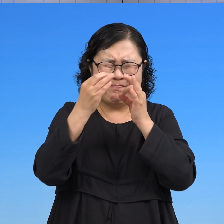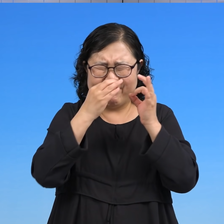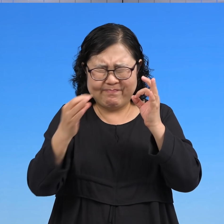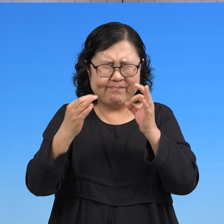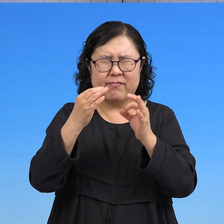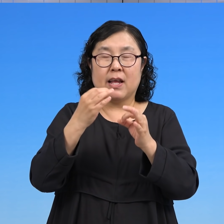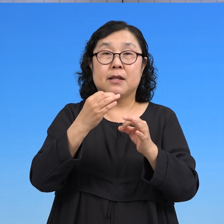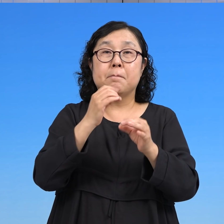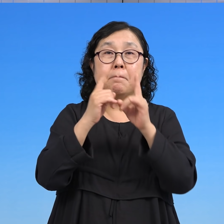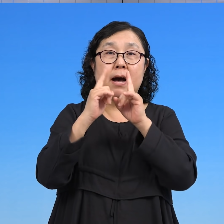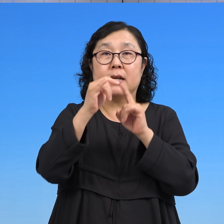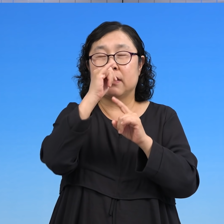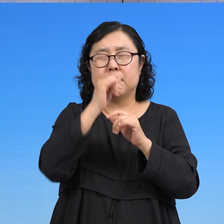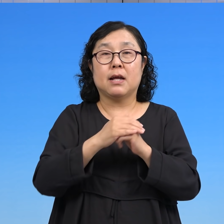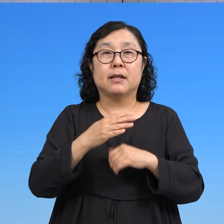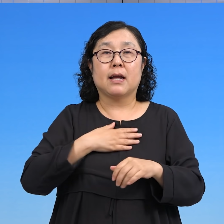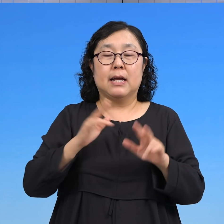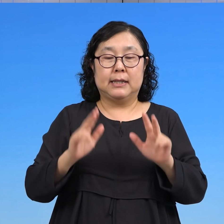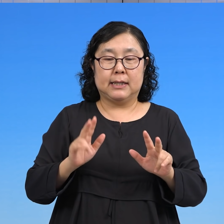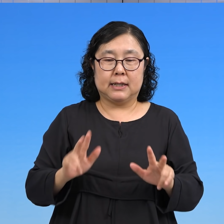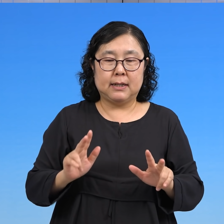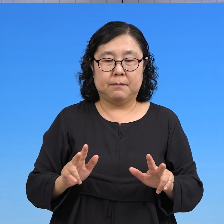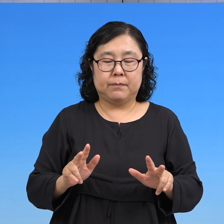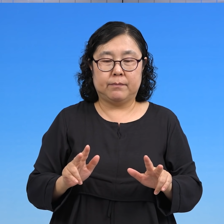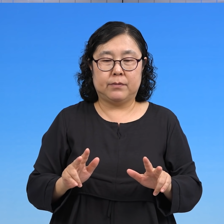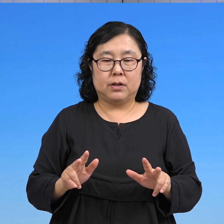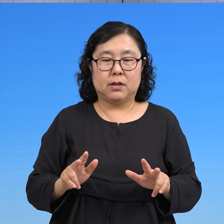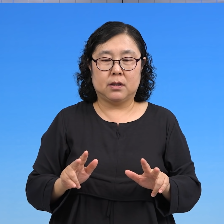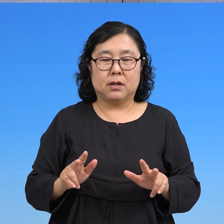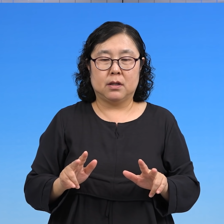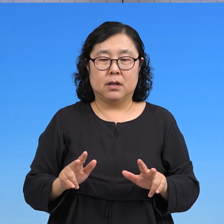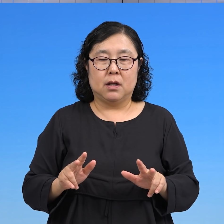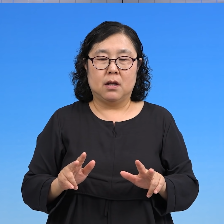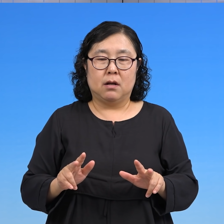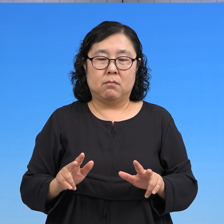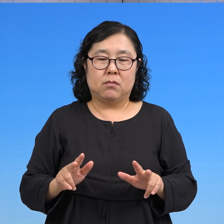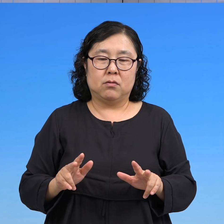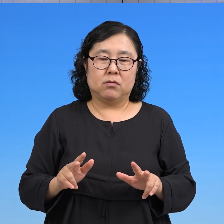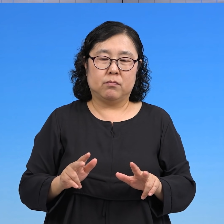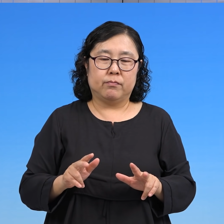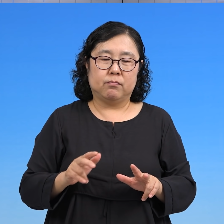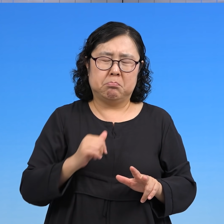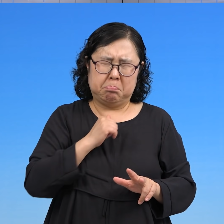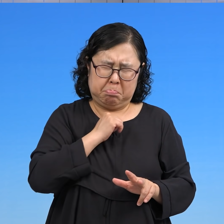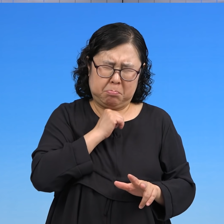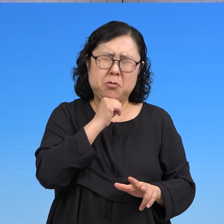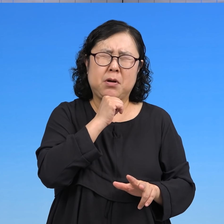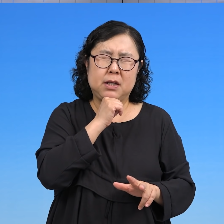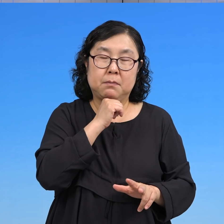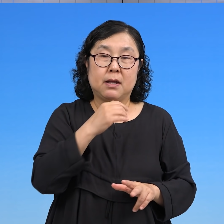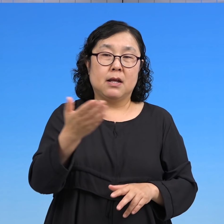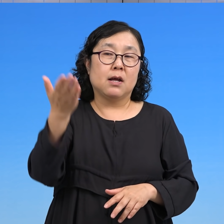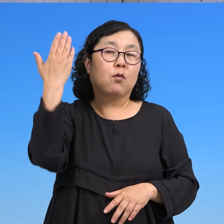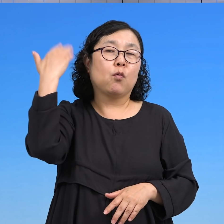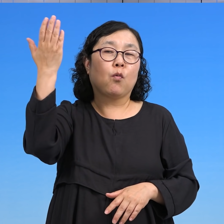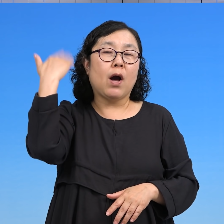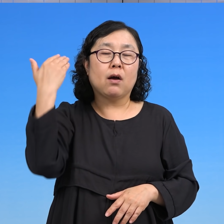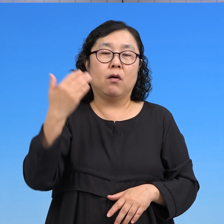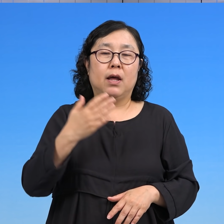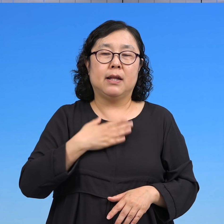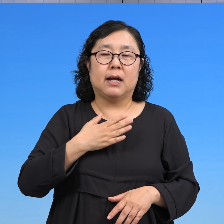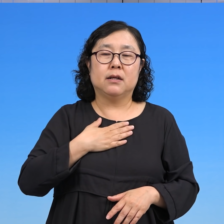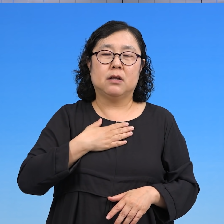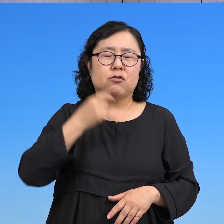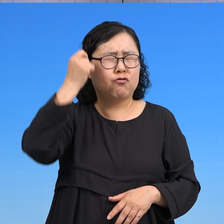하시는 이야기가 자꾸 그런 얘기를 해요. 내가 지금은 이래도 말이야, 젊을 때 내가 850대 1로 내가 갈멜산에서 이긴 사람이야. 왜 이래?